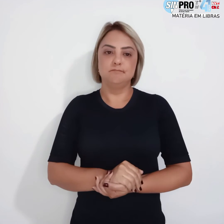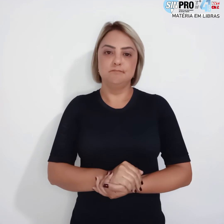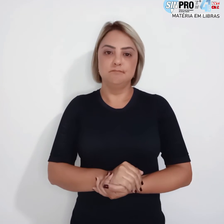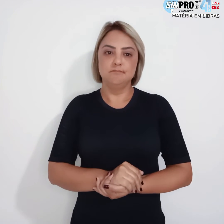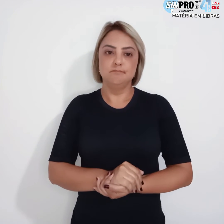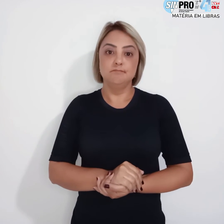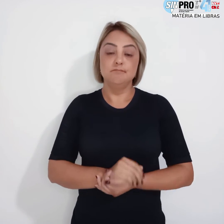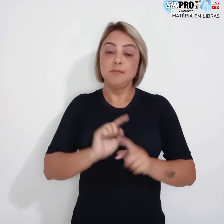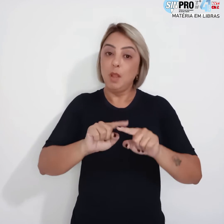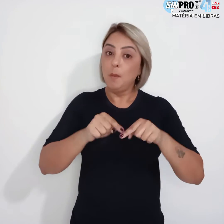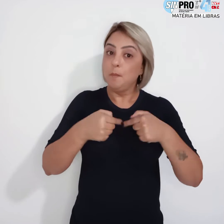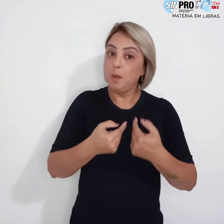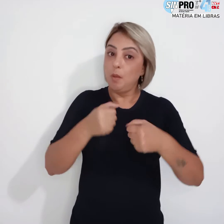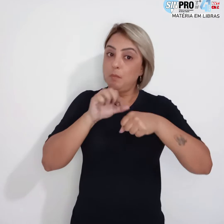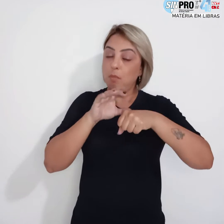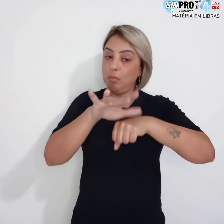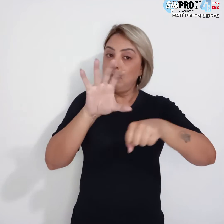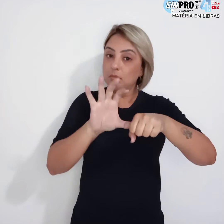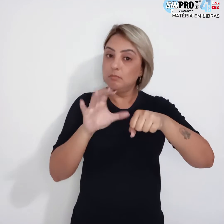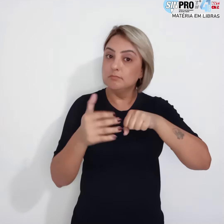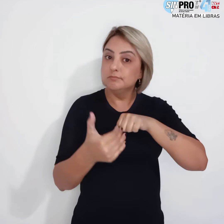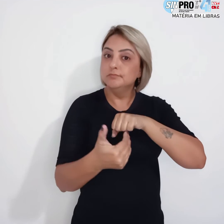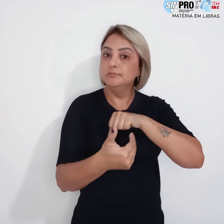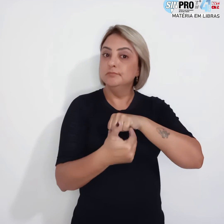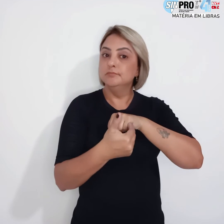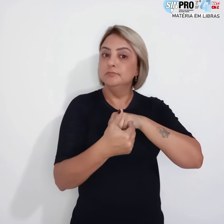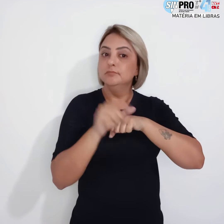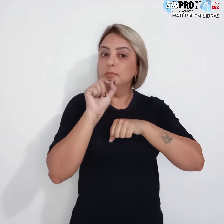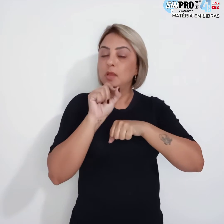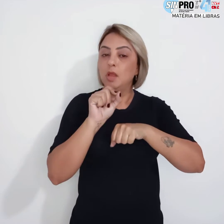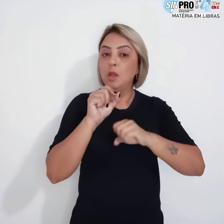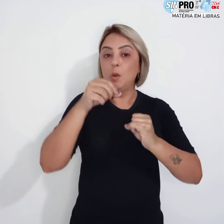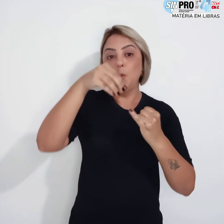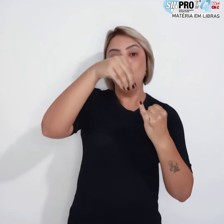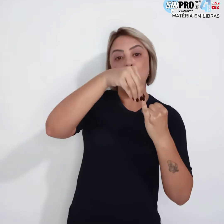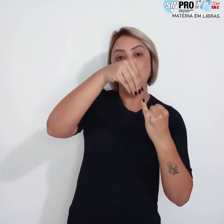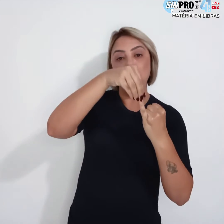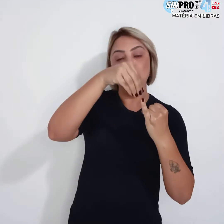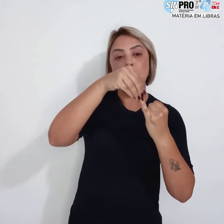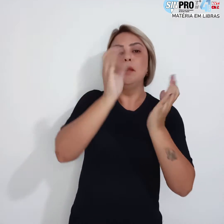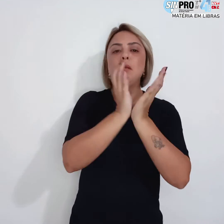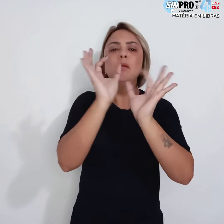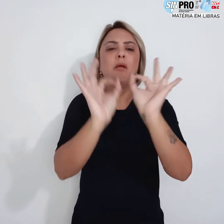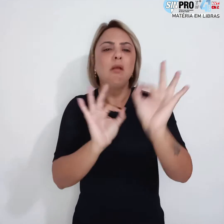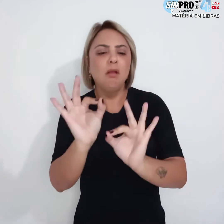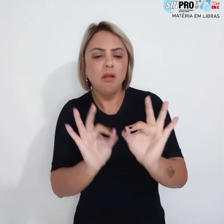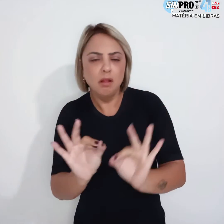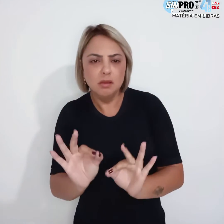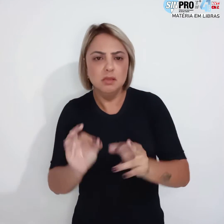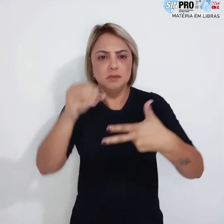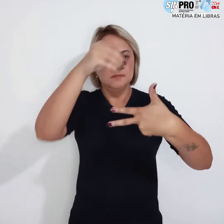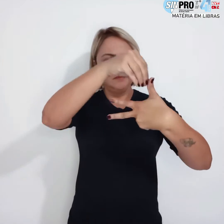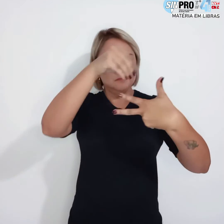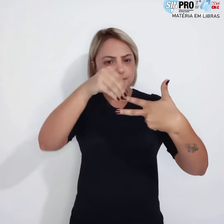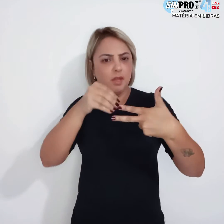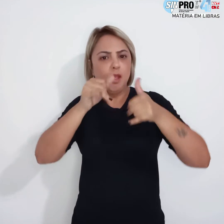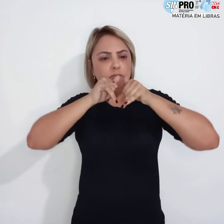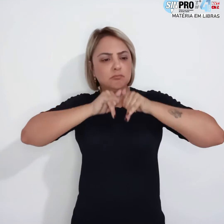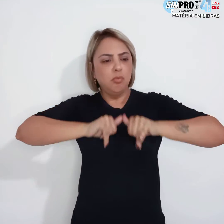Por conta da pandemia da Covid-19, o INEP, órgão organizador do exame, divulgou um protocolo